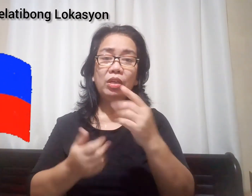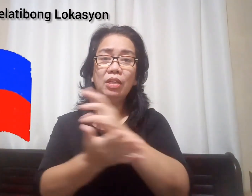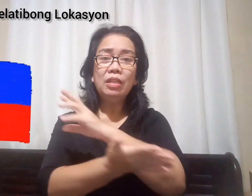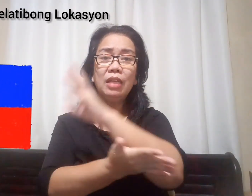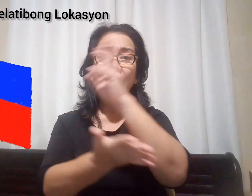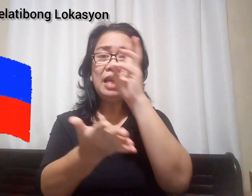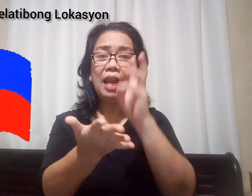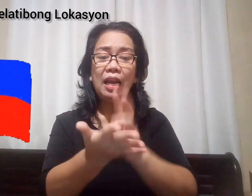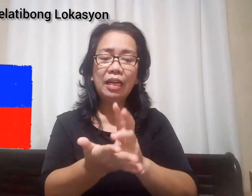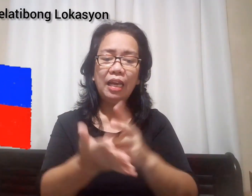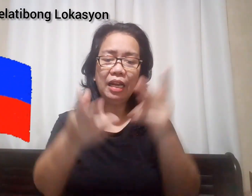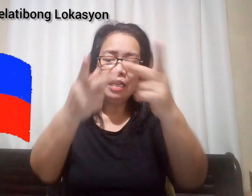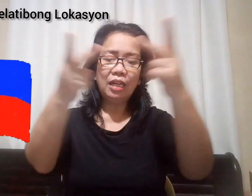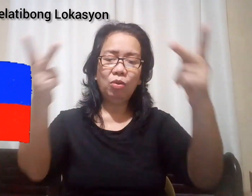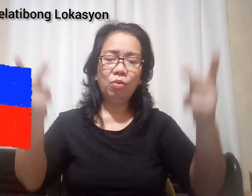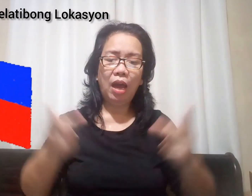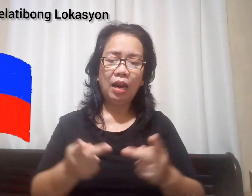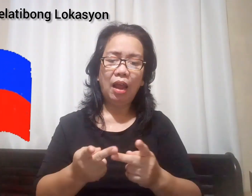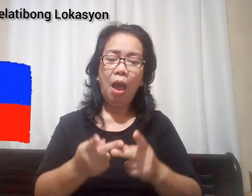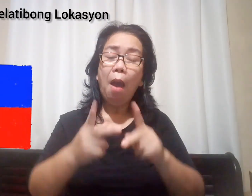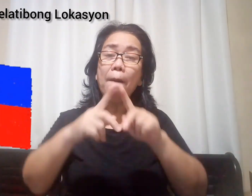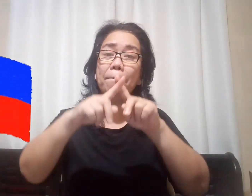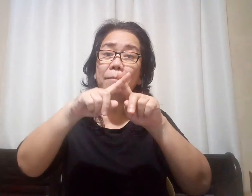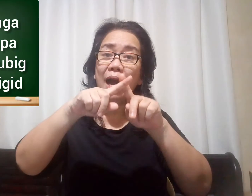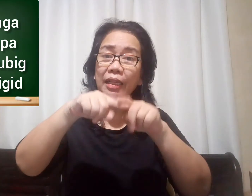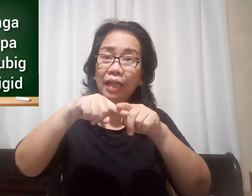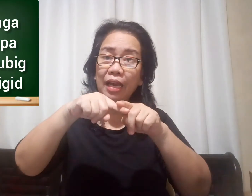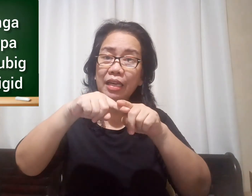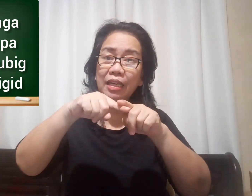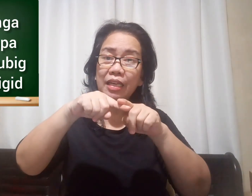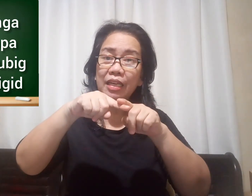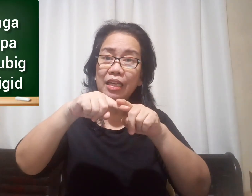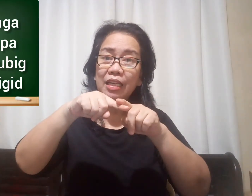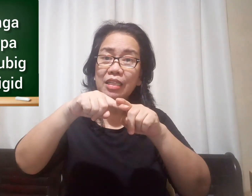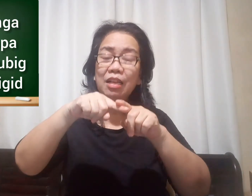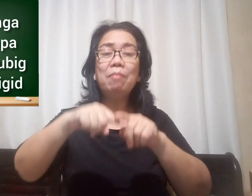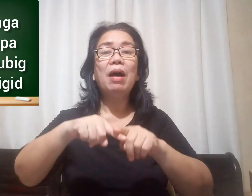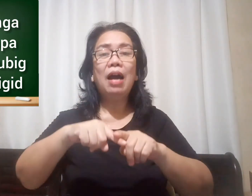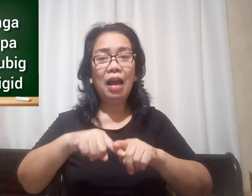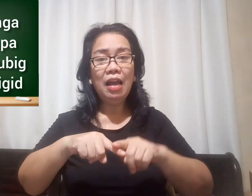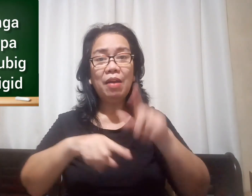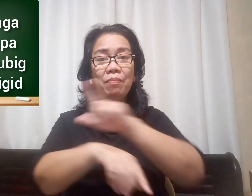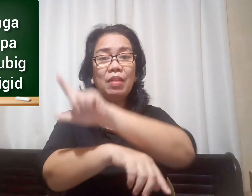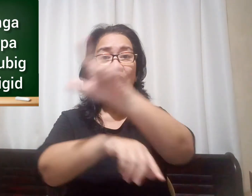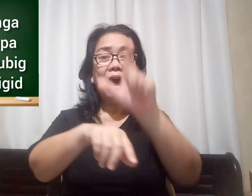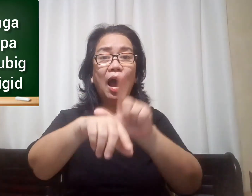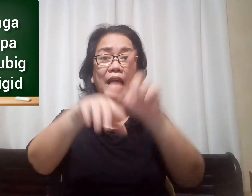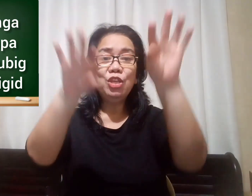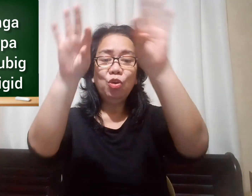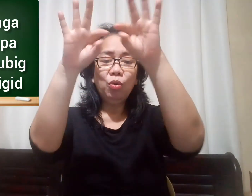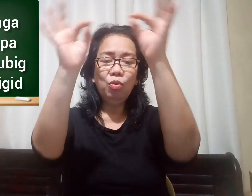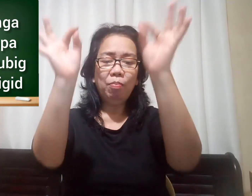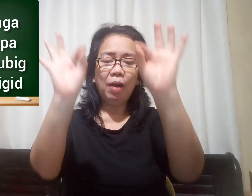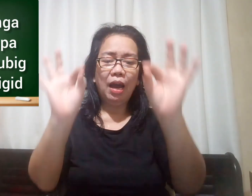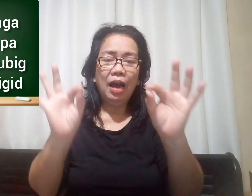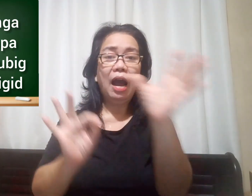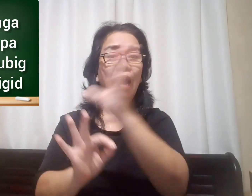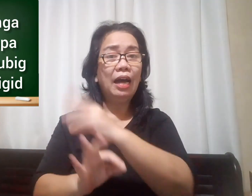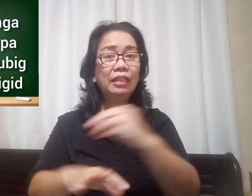sa kinalalagyan ng isang lugar. Batay sa mga anyong lupa at